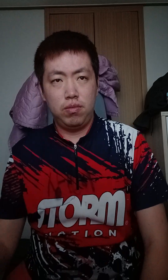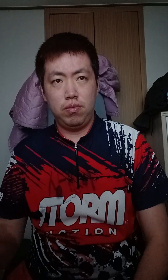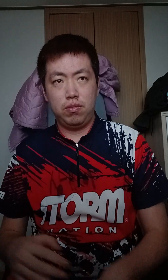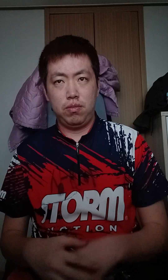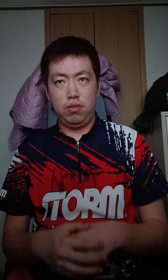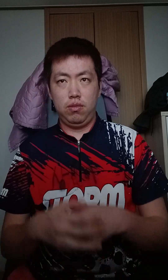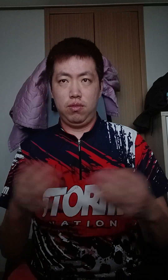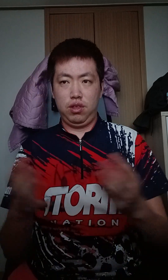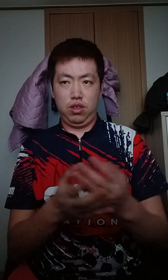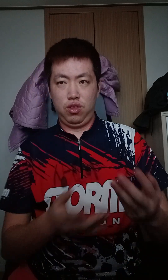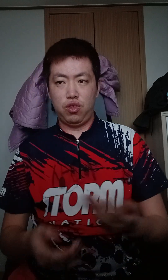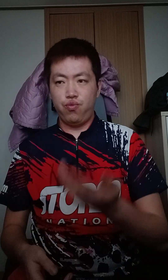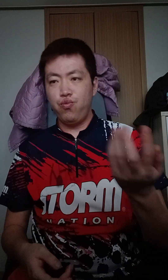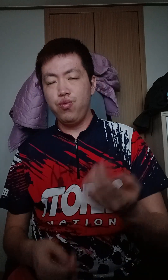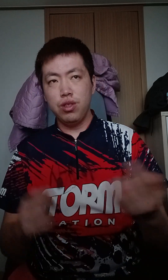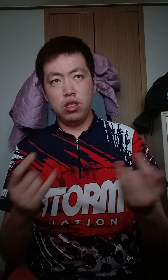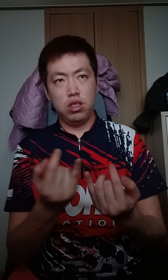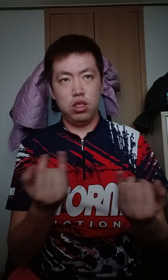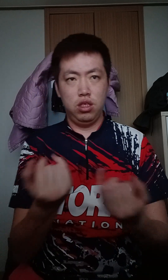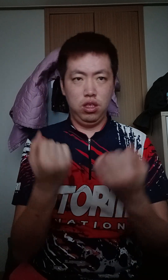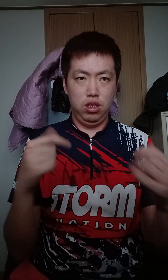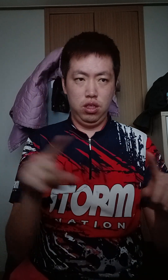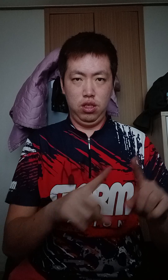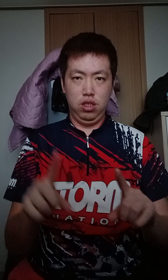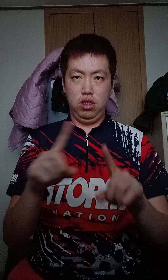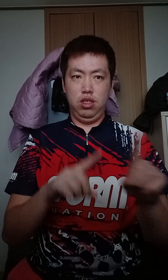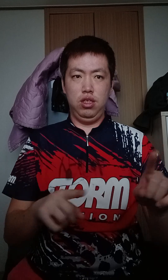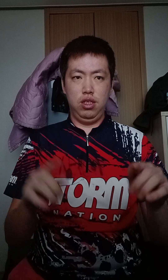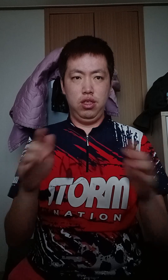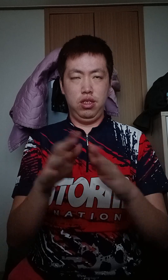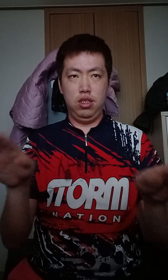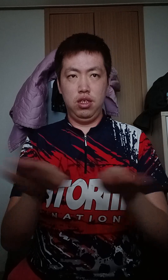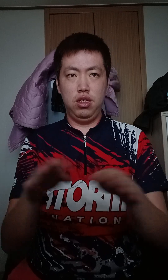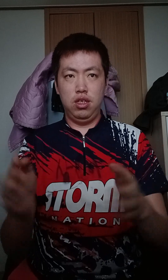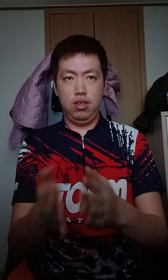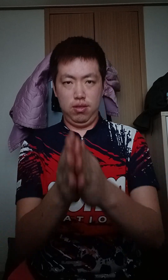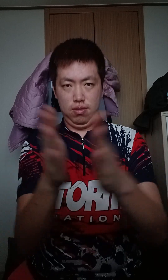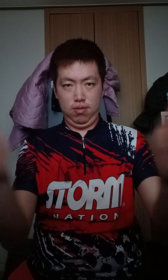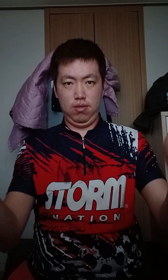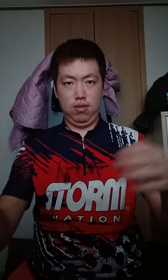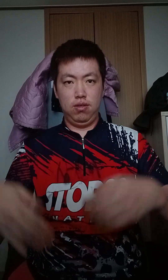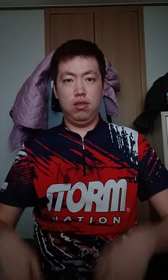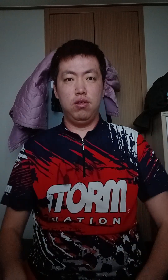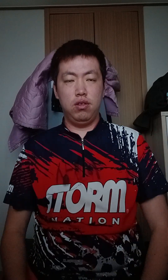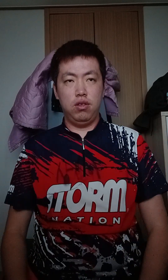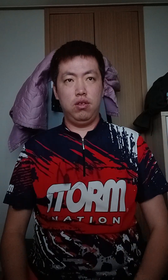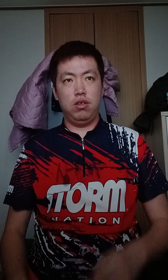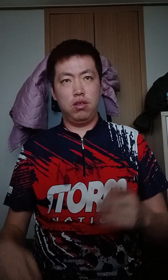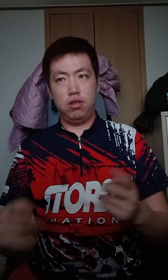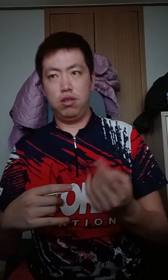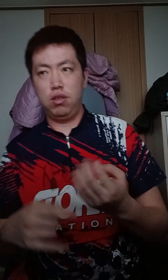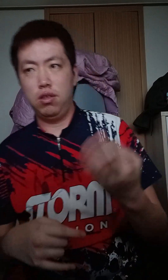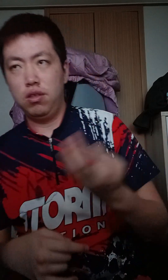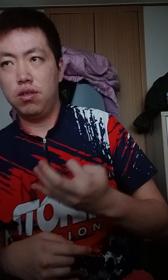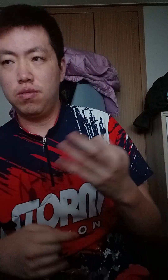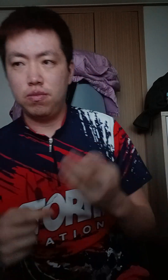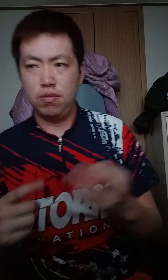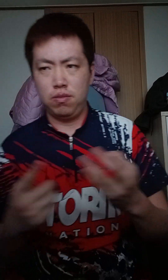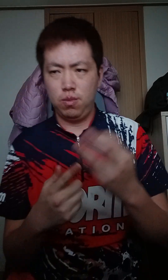오늘은 이런 어려운 시기에 더욱 힘든 생활을 하는 장애인 관련 뉴스로 시작하겠습니다. 지적 장애인들이 방치되다시피 살고